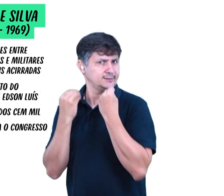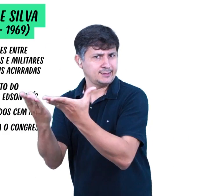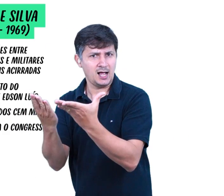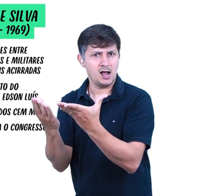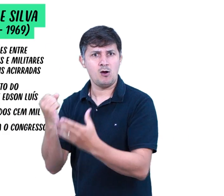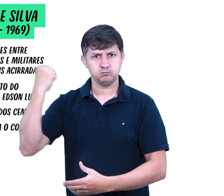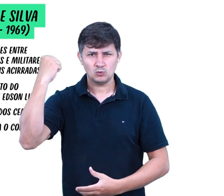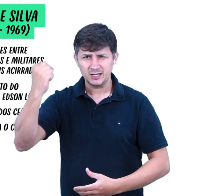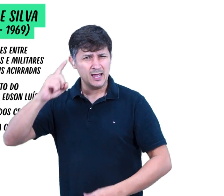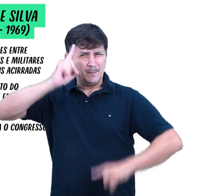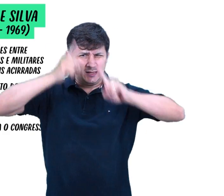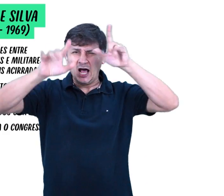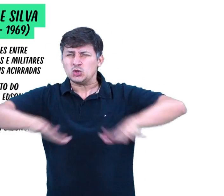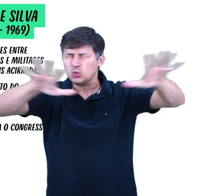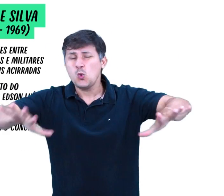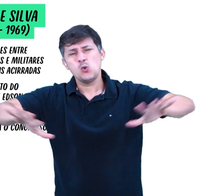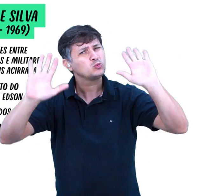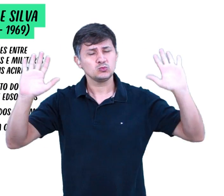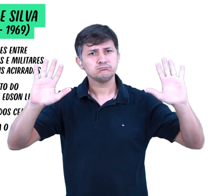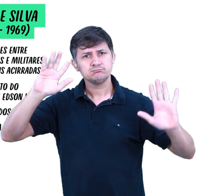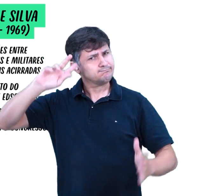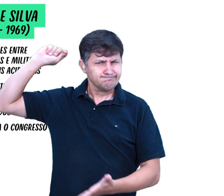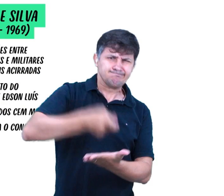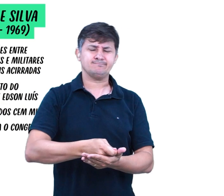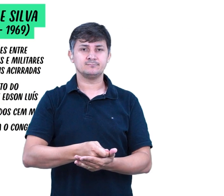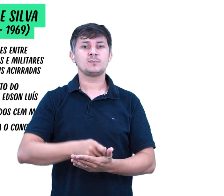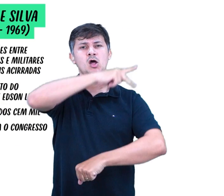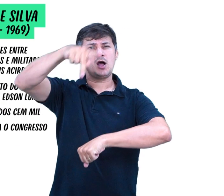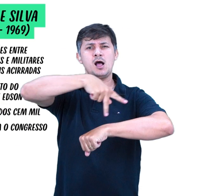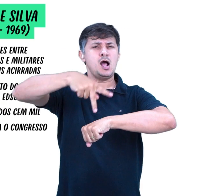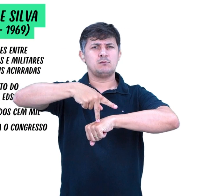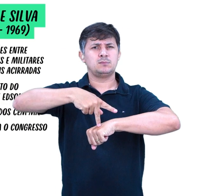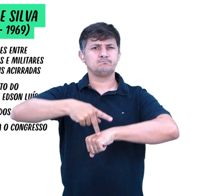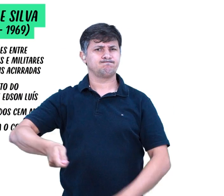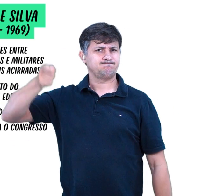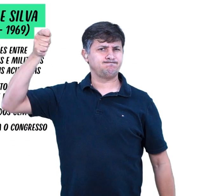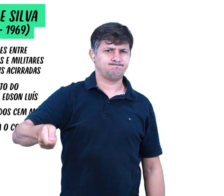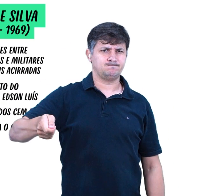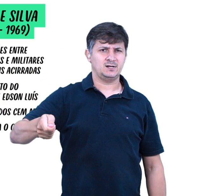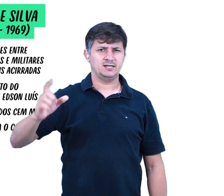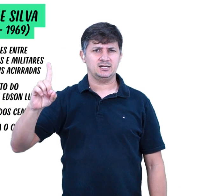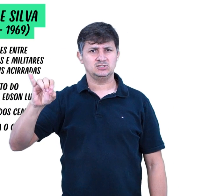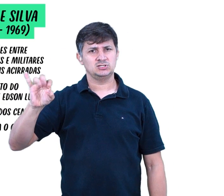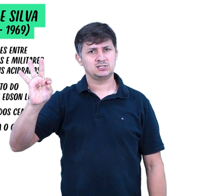ao Executivo o poder de legislar sobre todos os assuntos e colocando de vez o país em uma